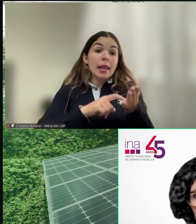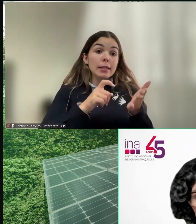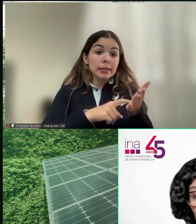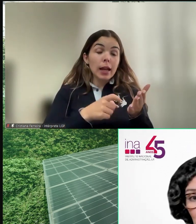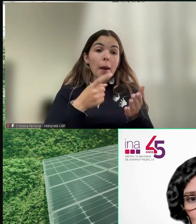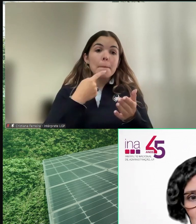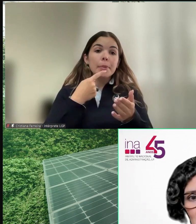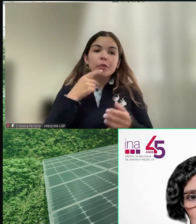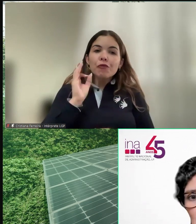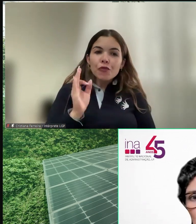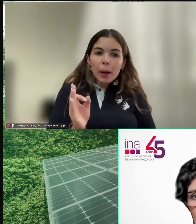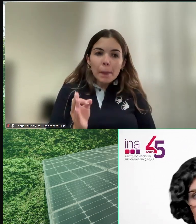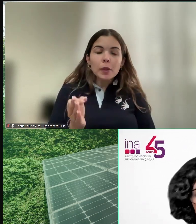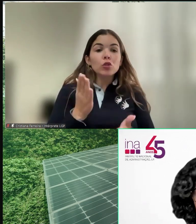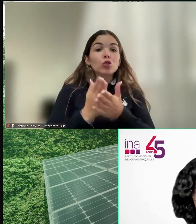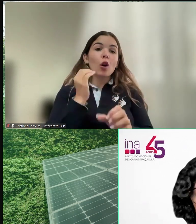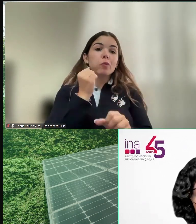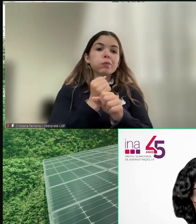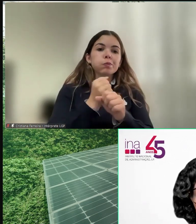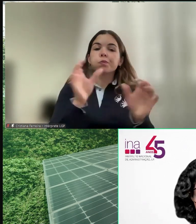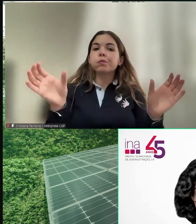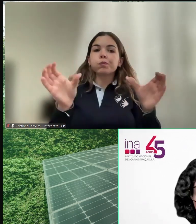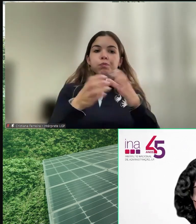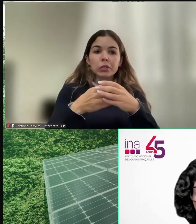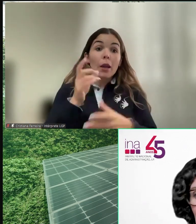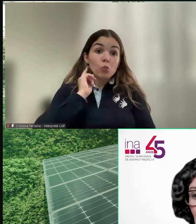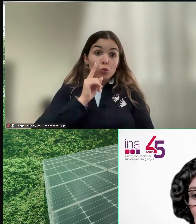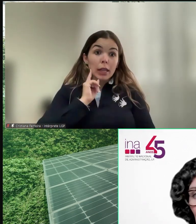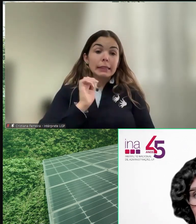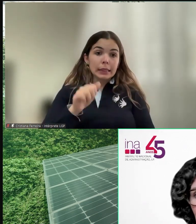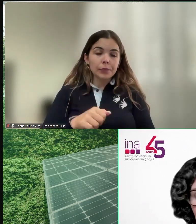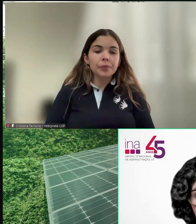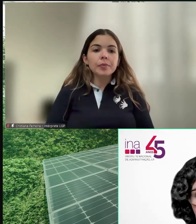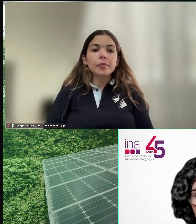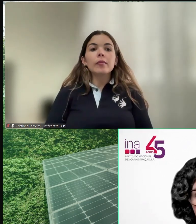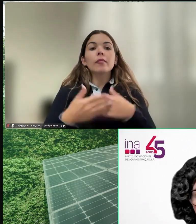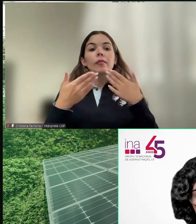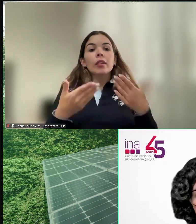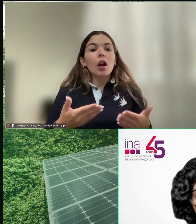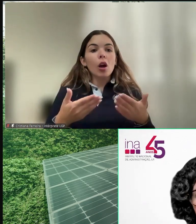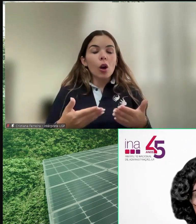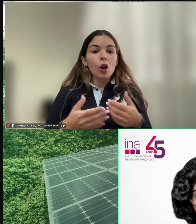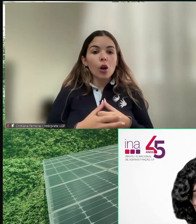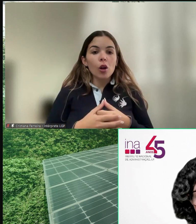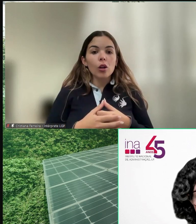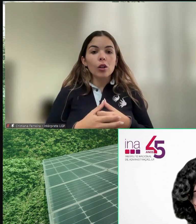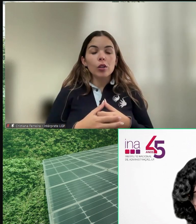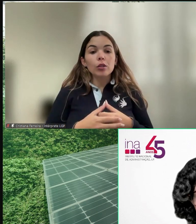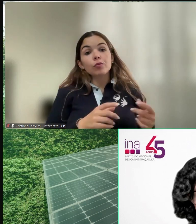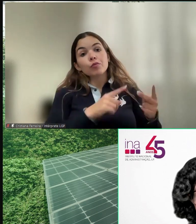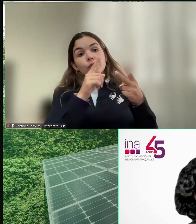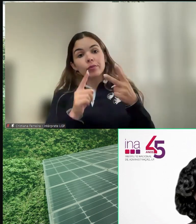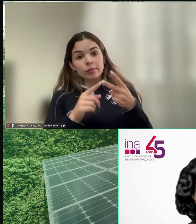ferramentas, mas não apenas. A colaboração é obviamente muito importante. Passaria então também agora à Maria